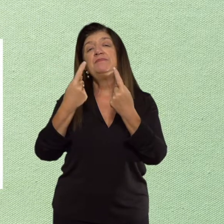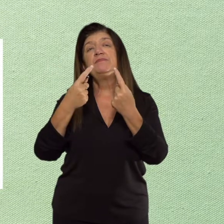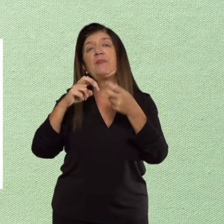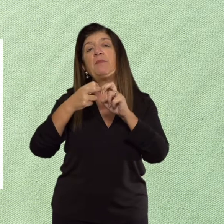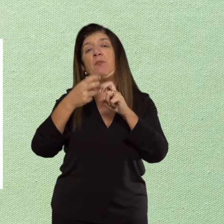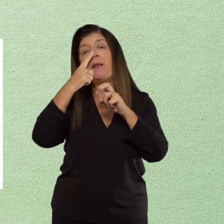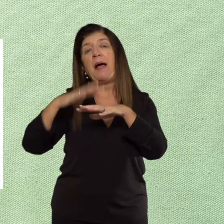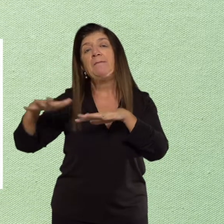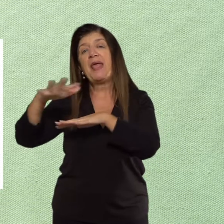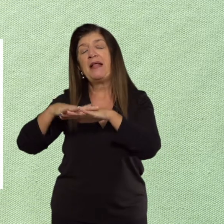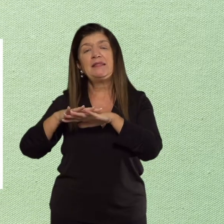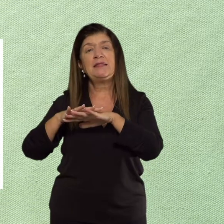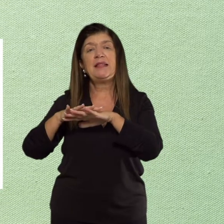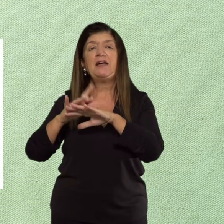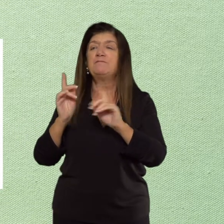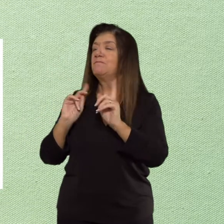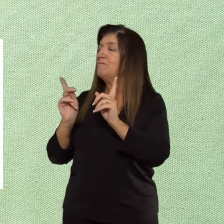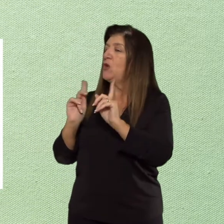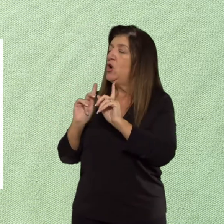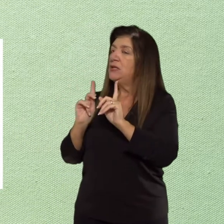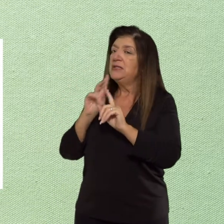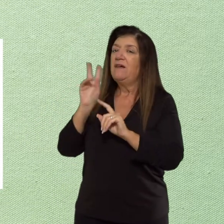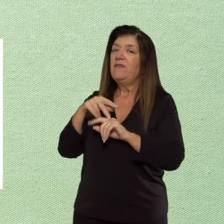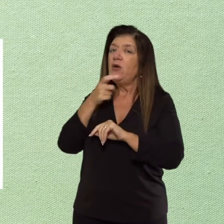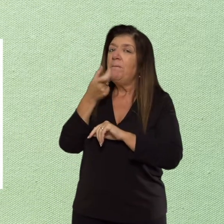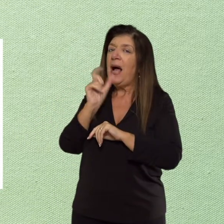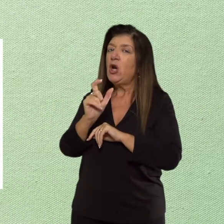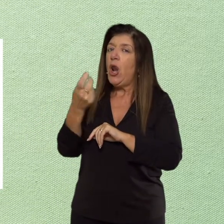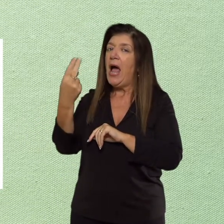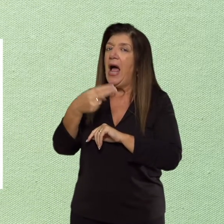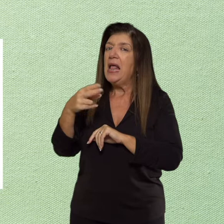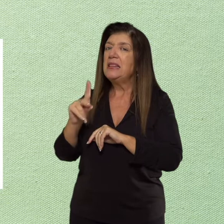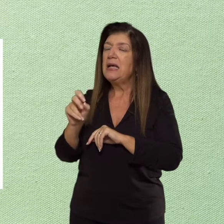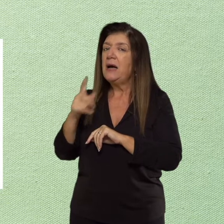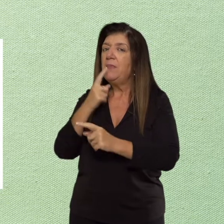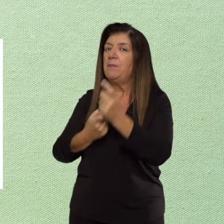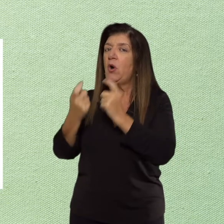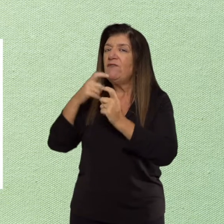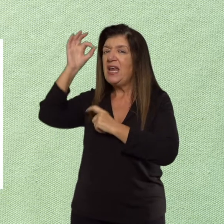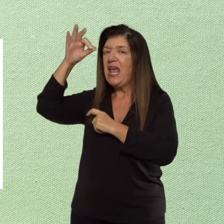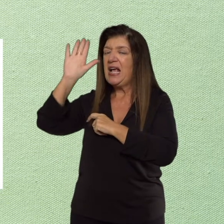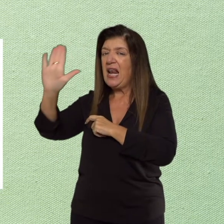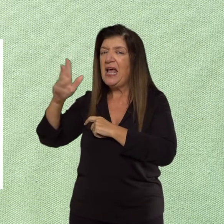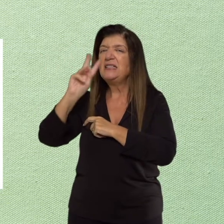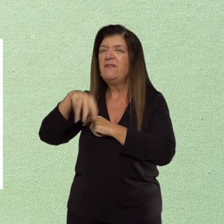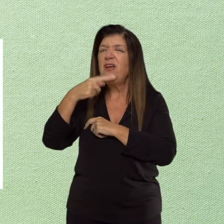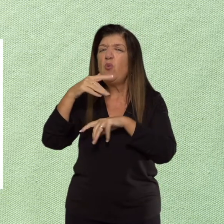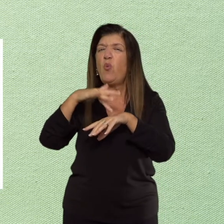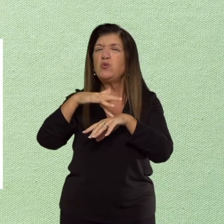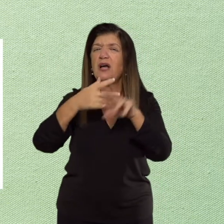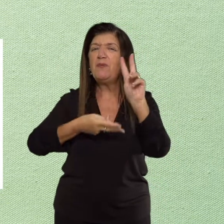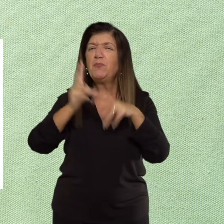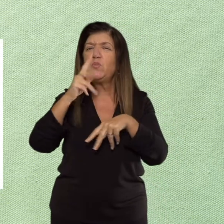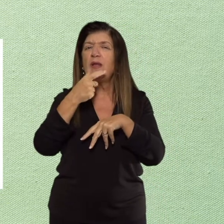disabilità, in realtà la parola handicap è una derivazione dall'inglese. Uh-huh. Lo utilizzavano come termine